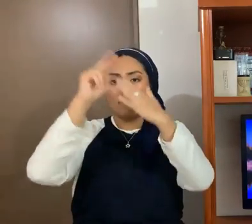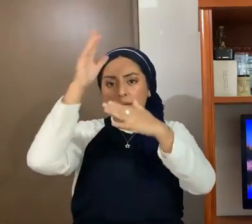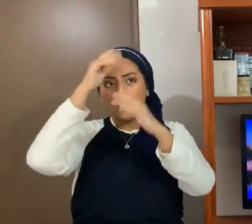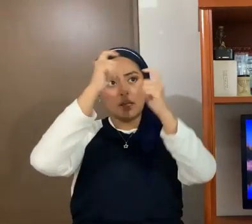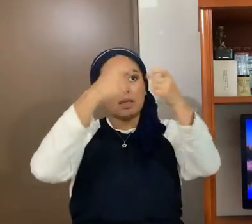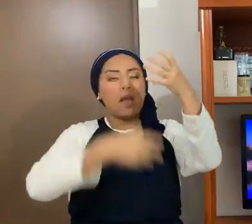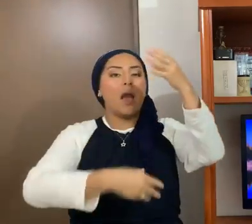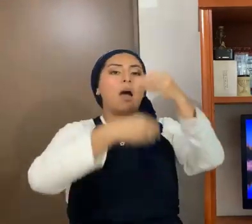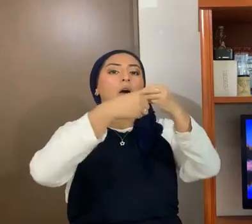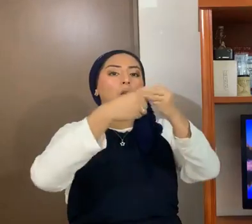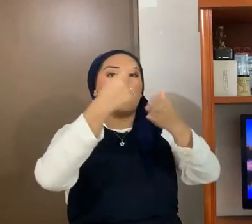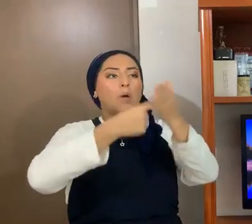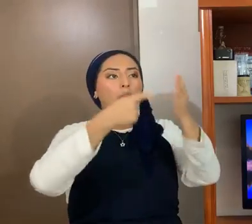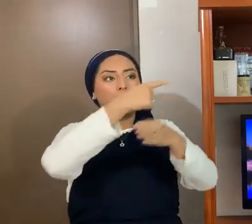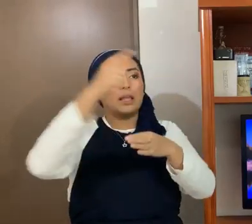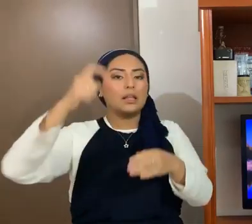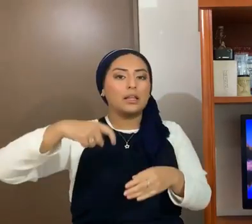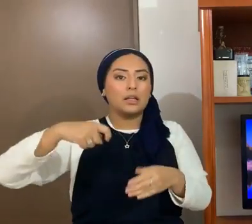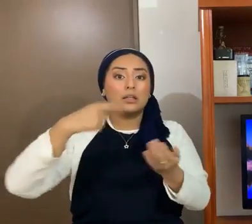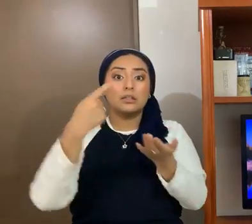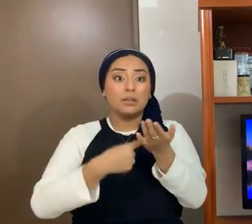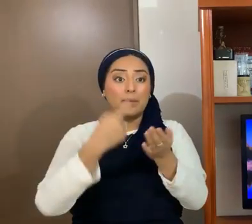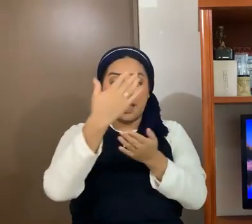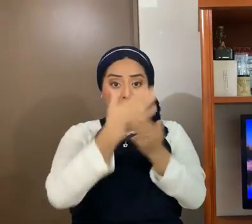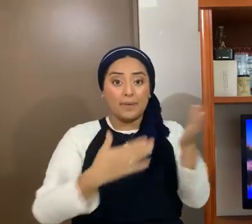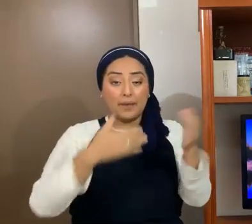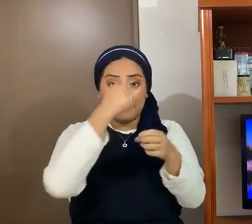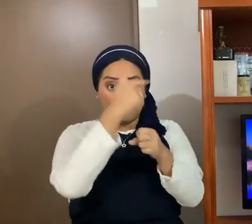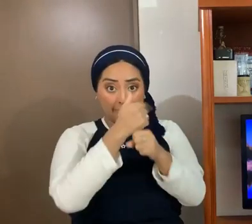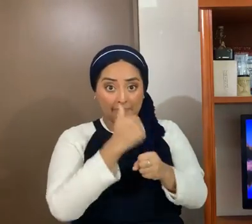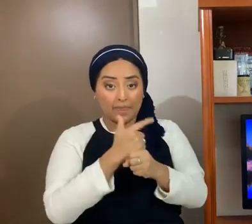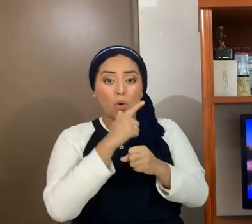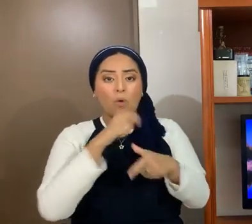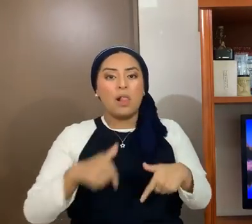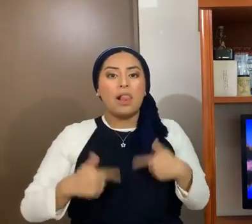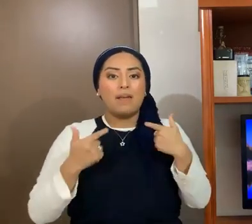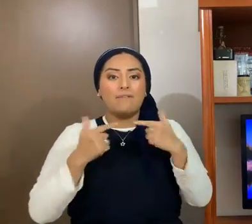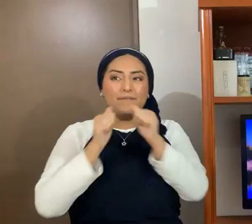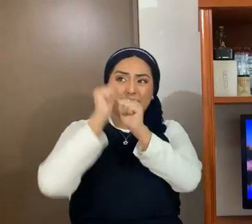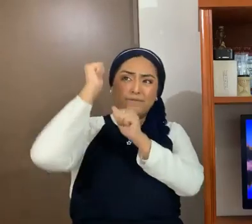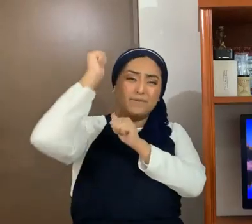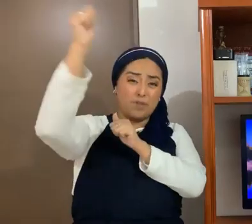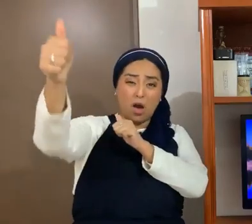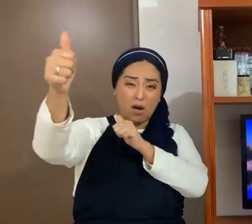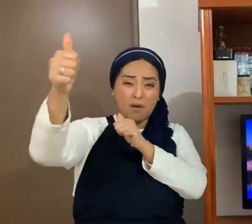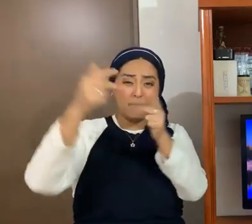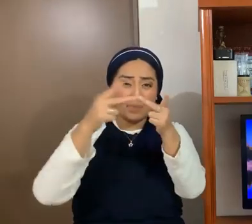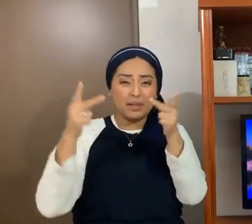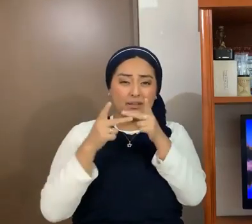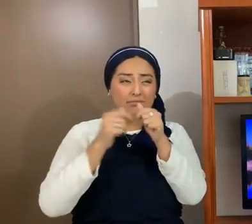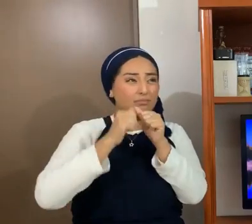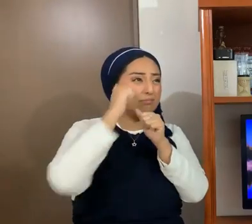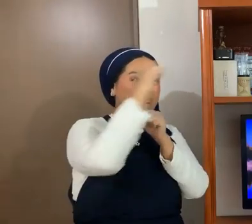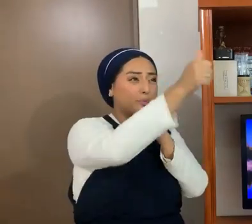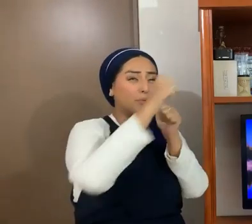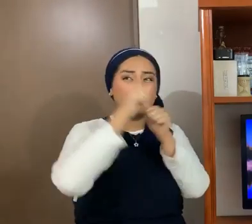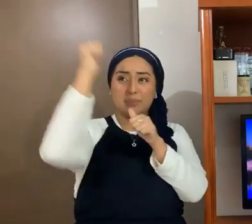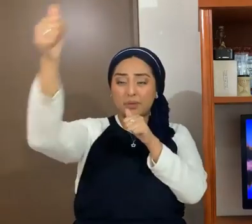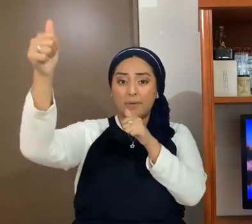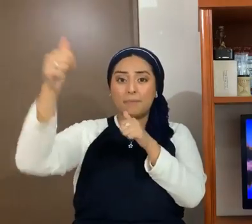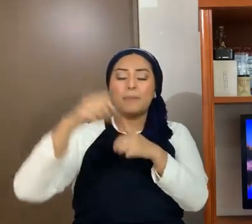añade lo que les hace falta. A veces les ha tocado a algunos que de verdad están en lugares donde es imposible hacerles